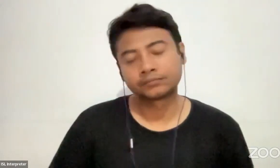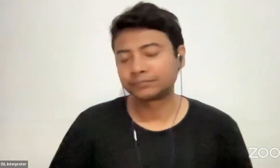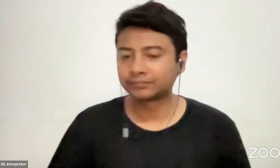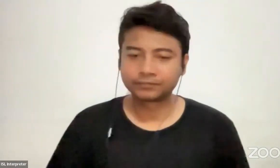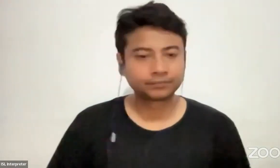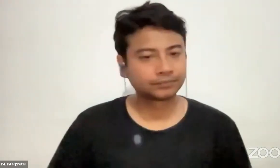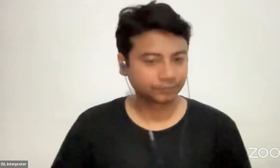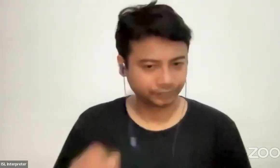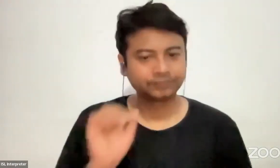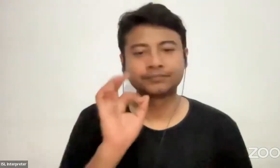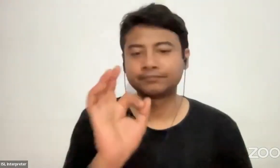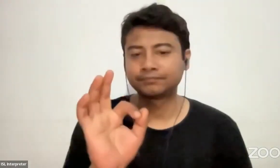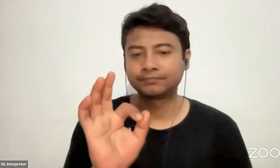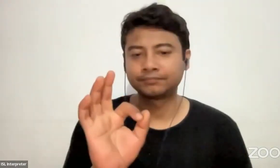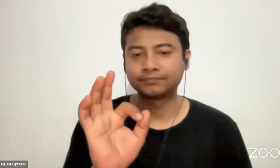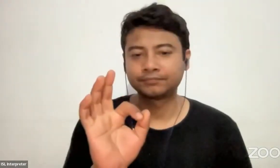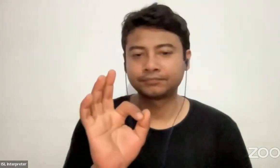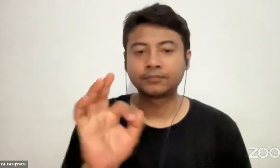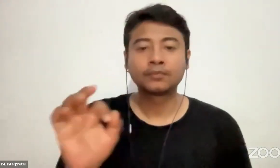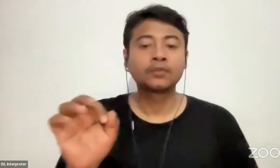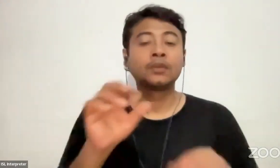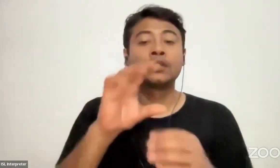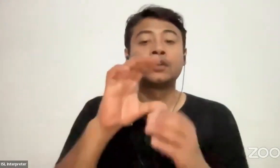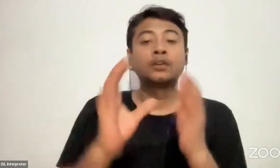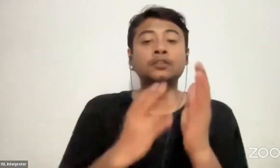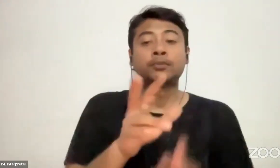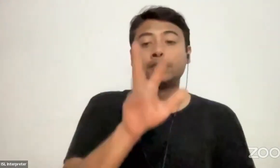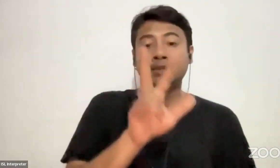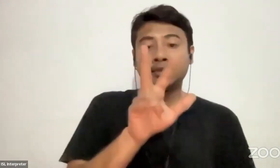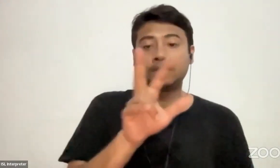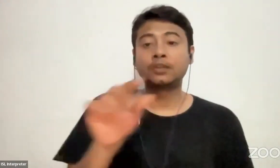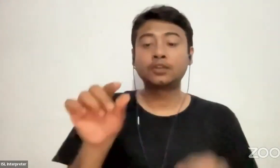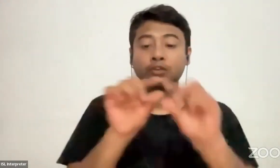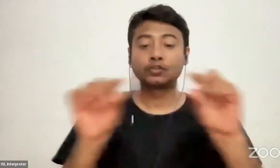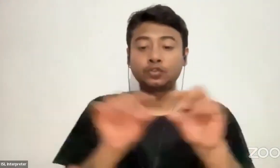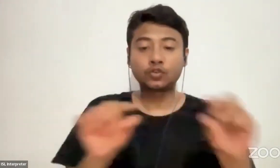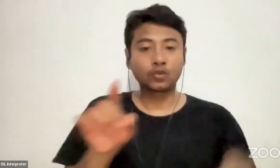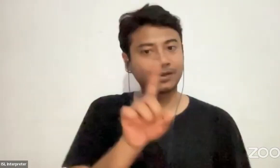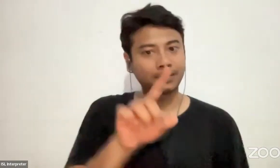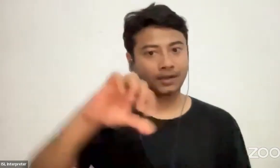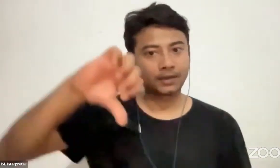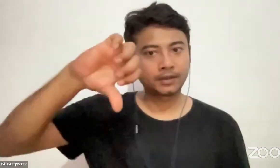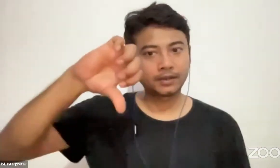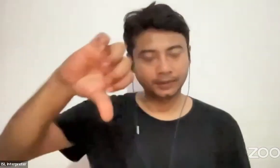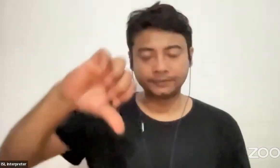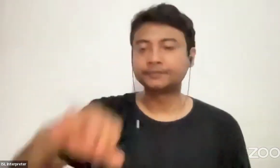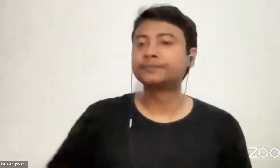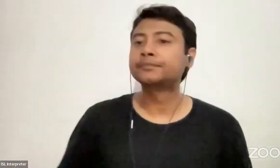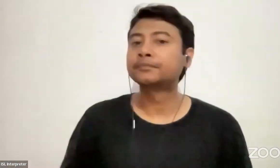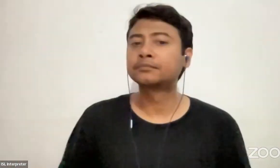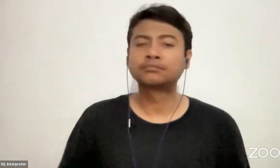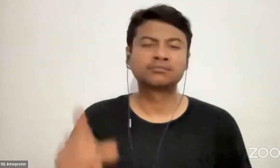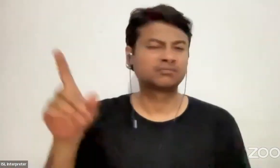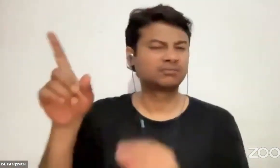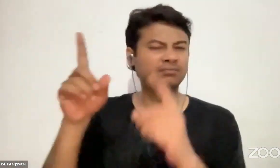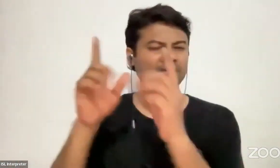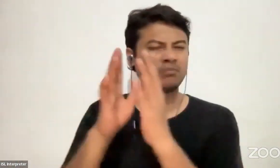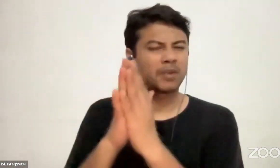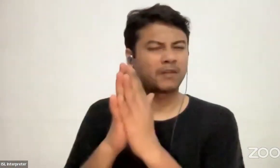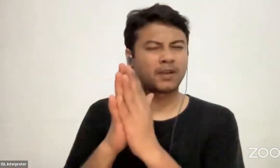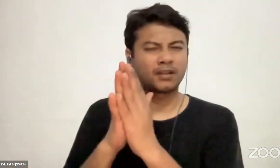है। 19 श्लोक है ये, और बहुत इम्पोर्टेंट बात भगवान यहाँ पे कह रहे हैं, बहुत समझने